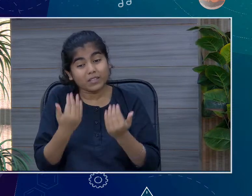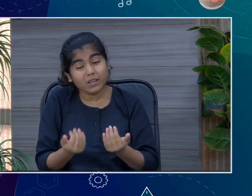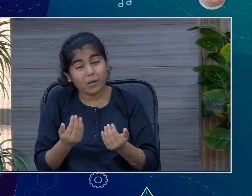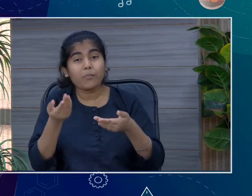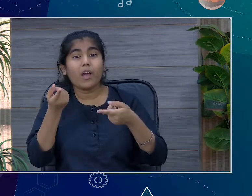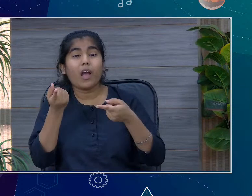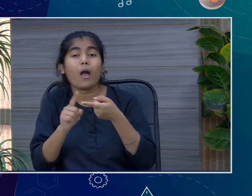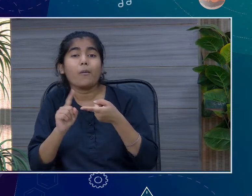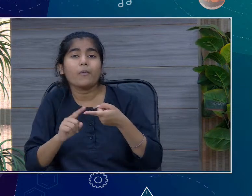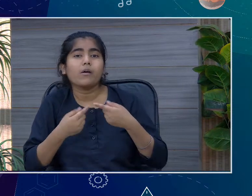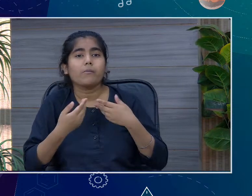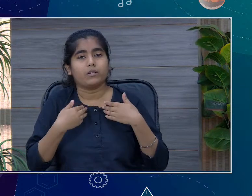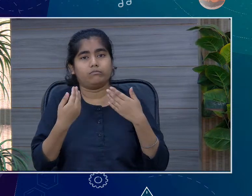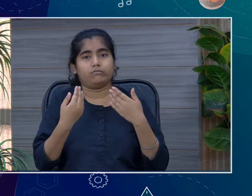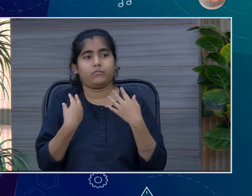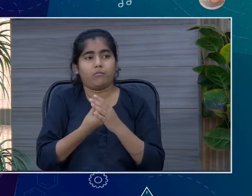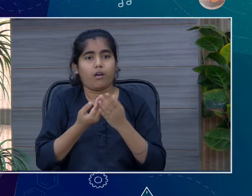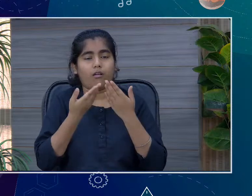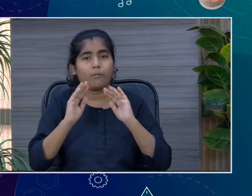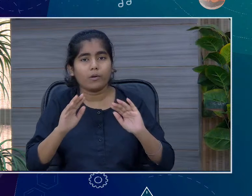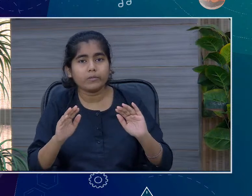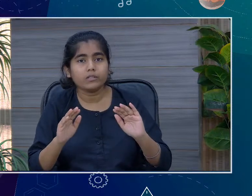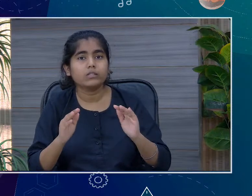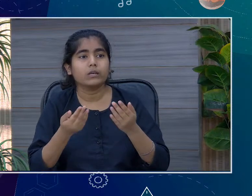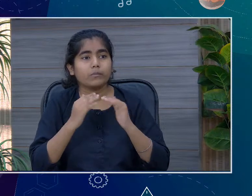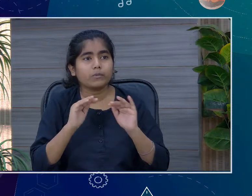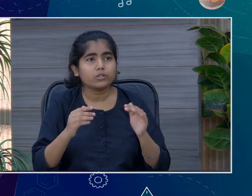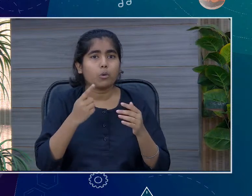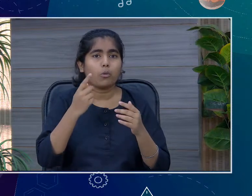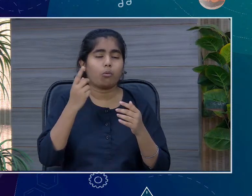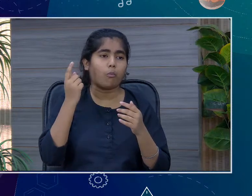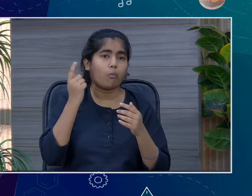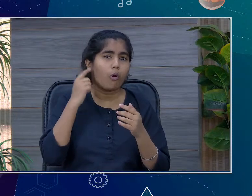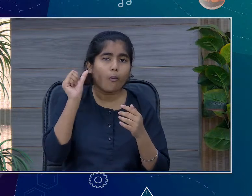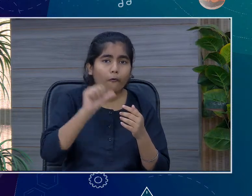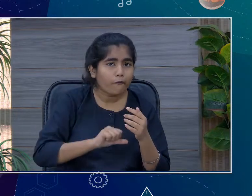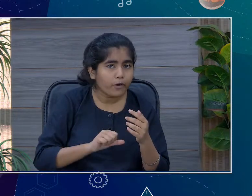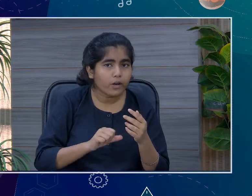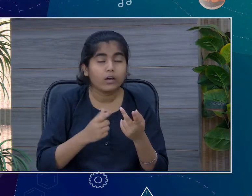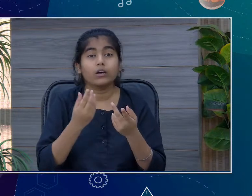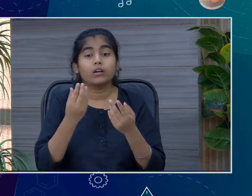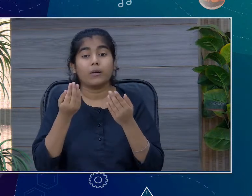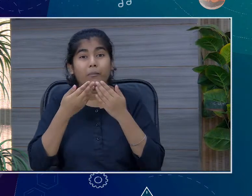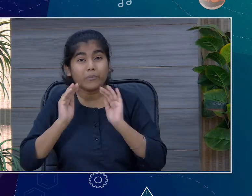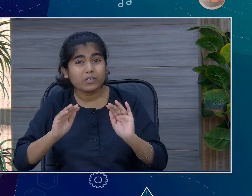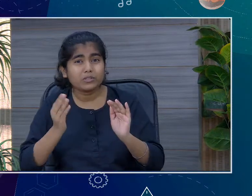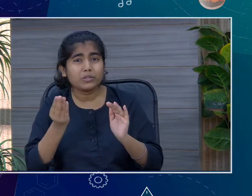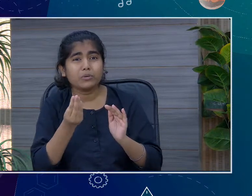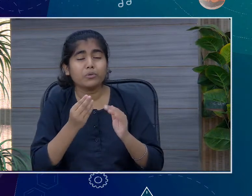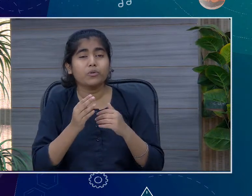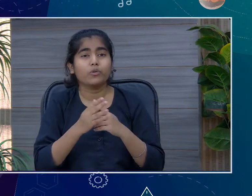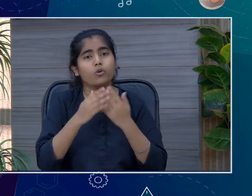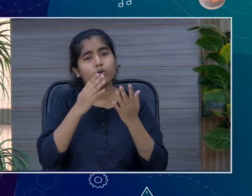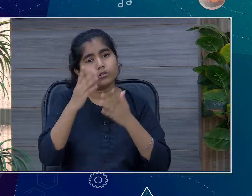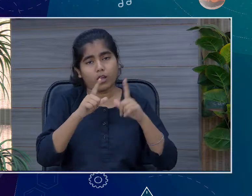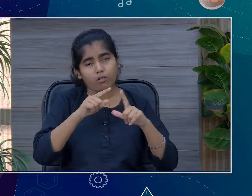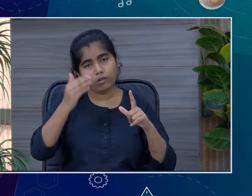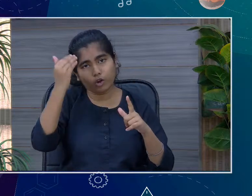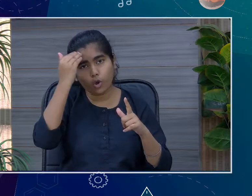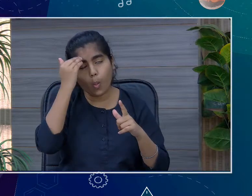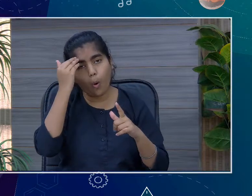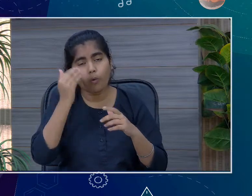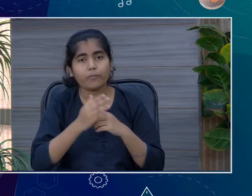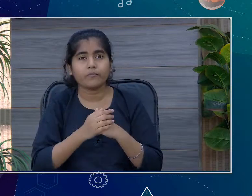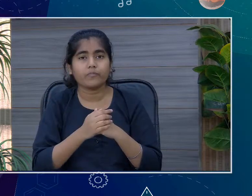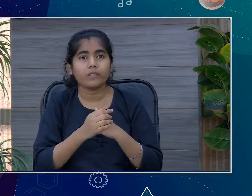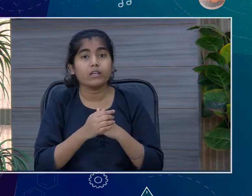आवर स्टूडेंट्स हु कांट हियर, स्टूडेंट्स हु आर वेरी वेल वर्स्ड इन साइन लैंग्वेज, सांकेतिक